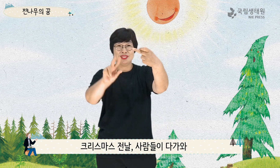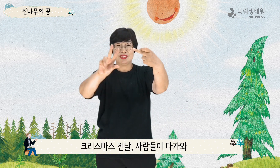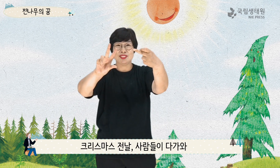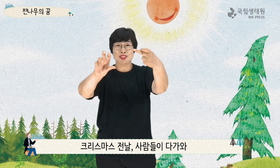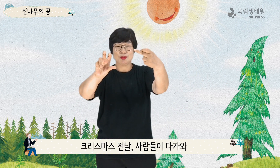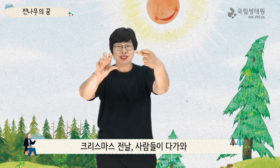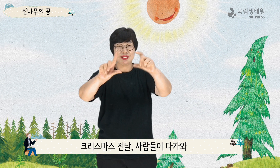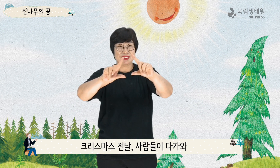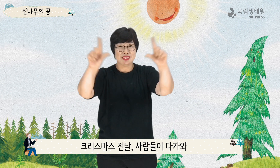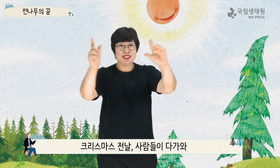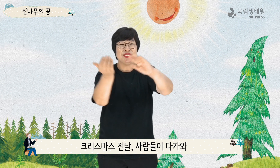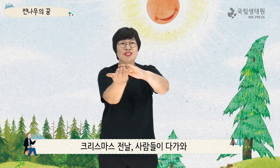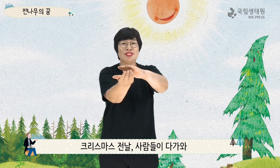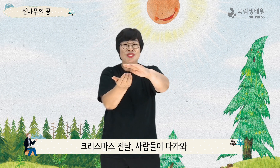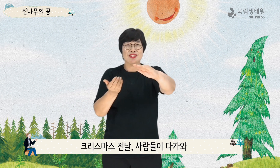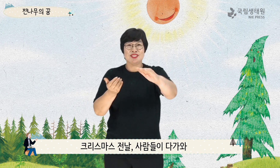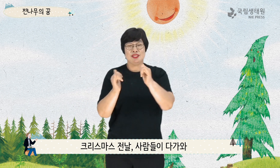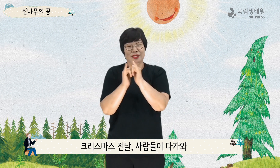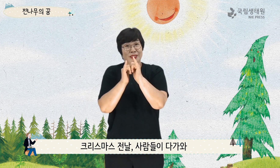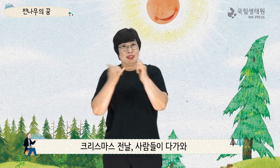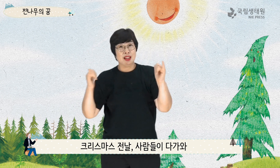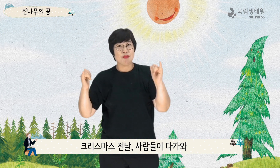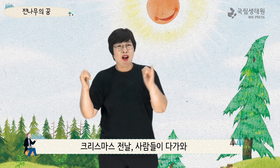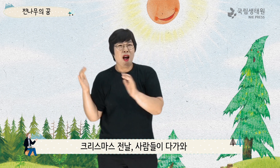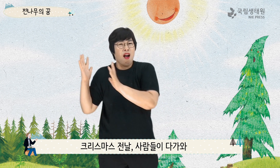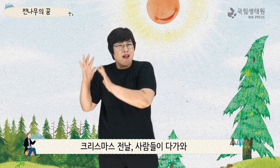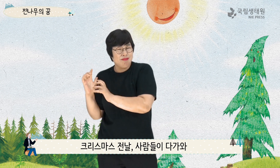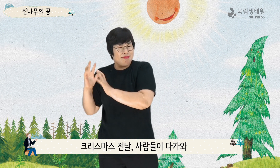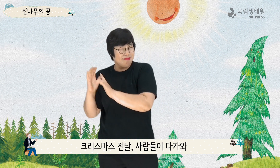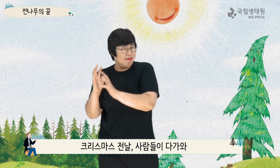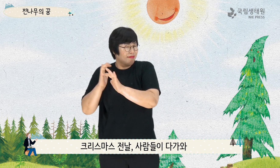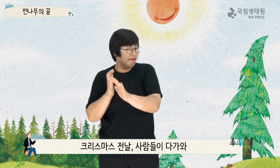크리스마스 전날 사람들이 다가와